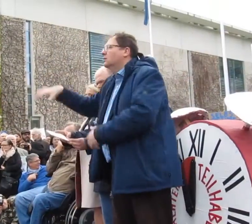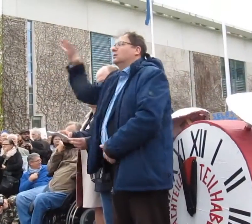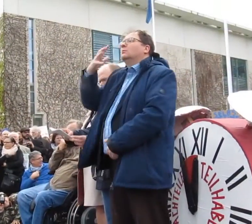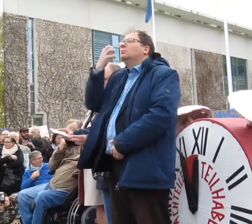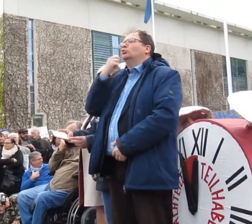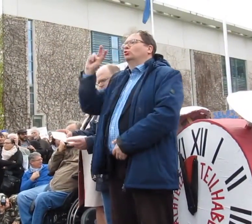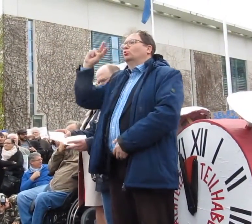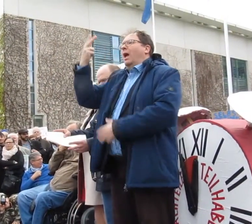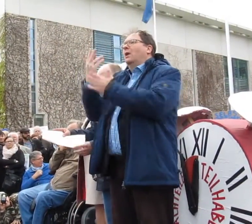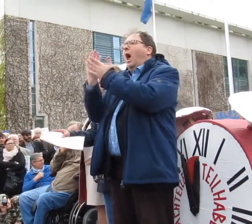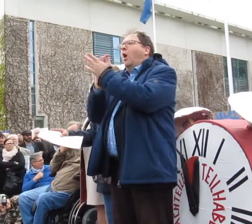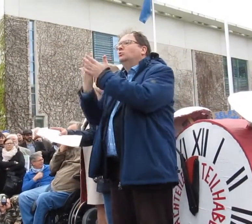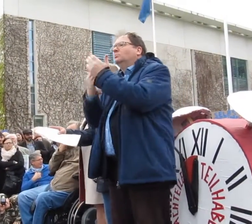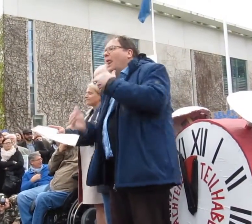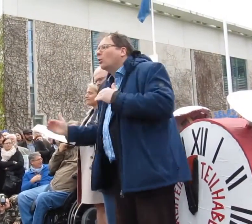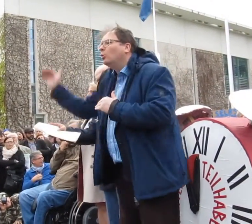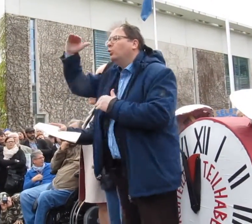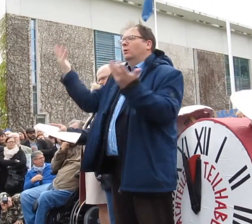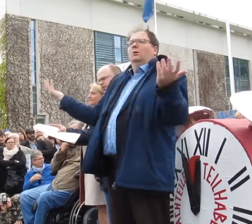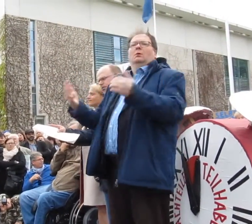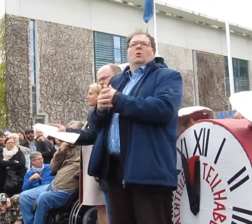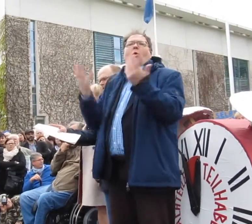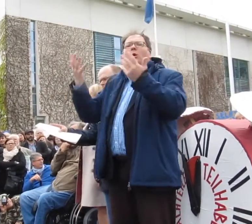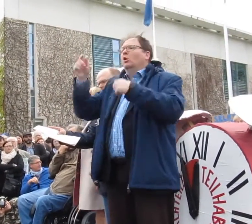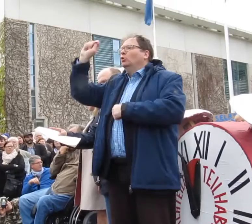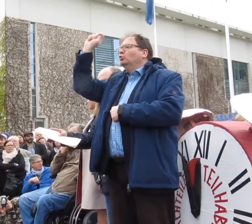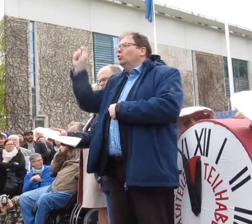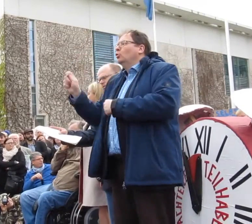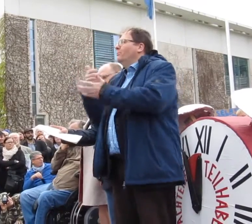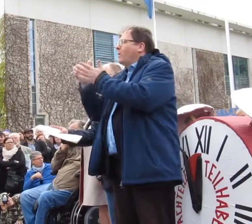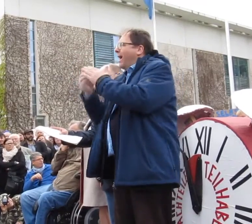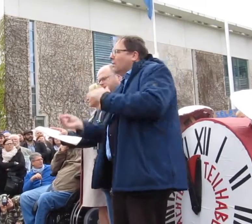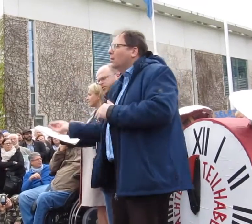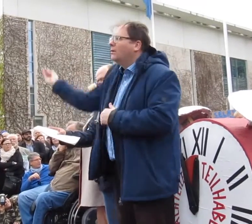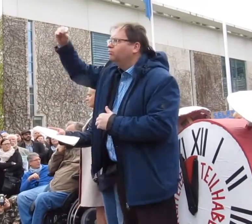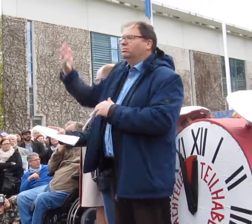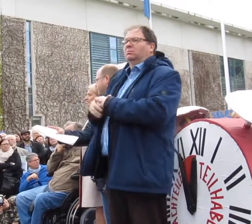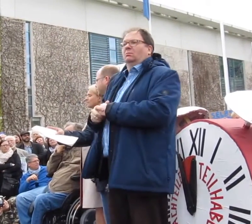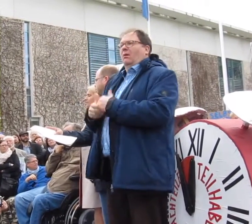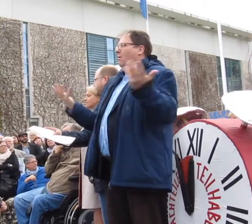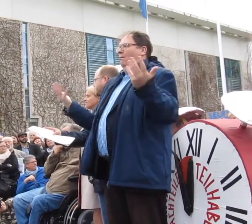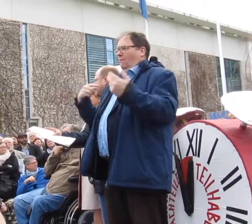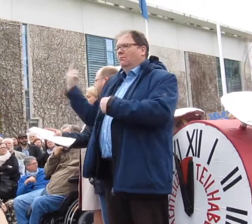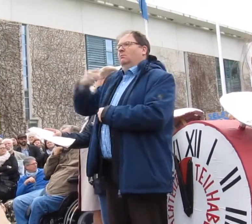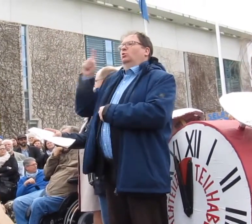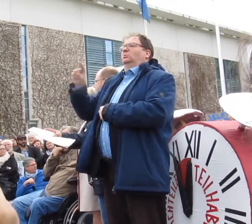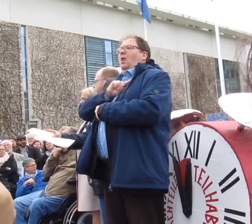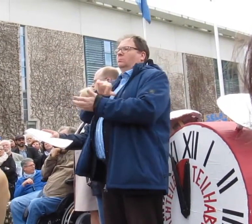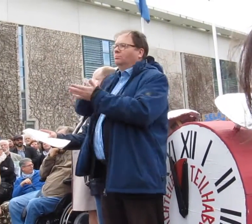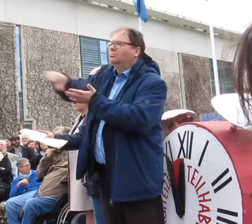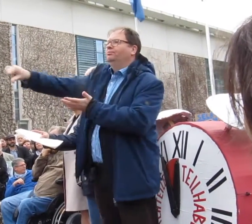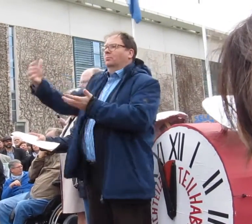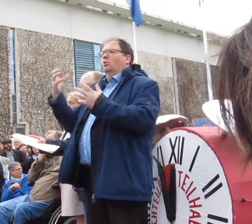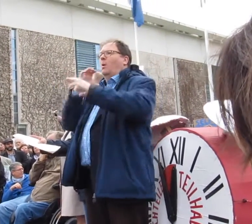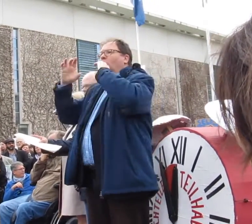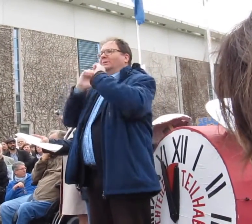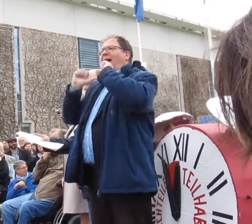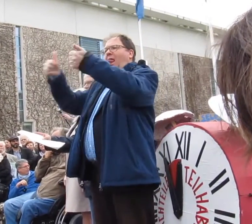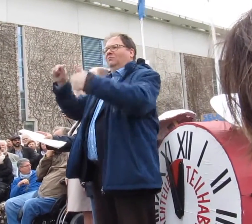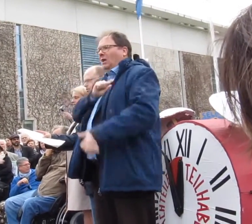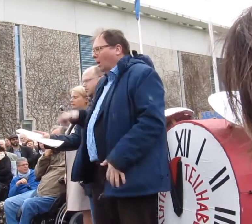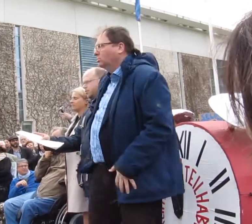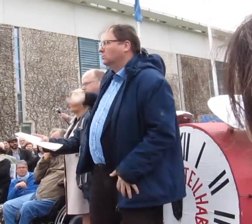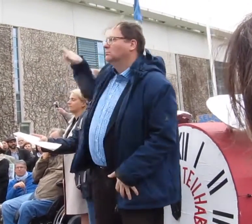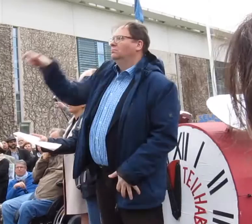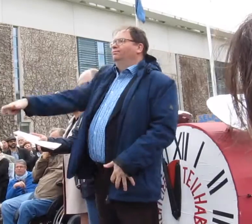Bildungsbereich, gerade im Bereich eben Hörschädigung, ne, in Ausbildung, in Studium und so weiter. Wo ist? Wir müssen viele